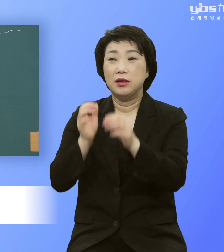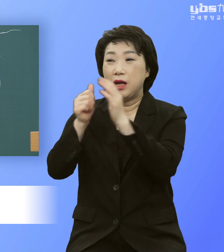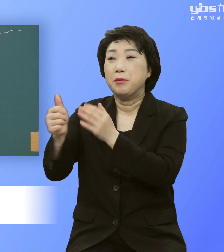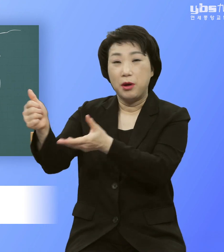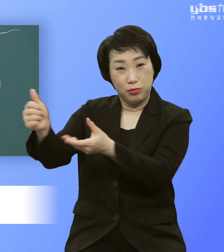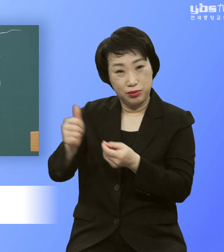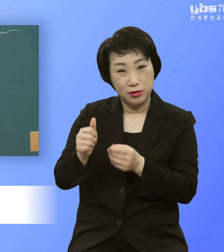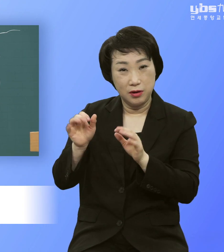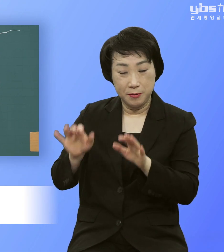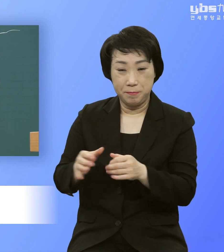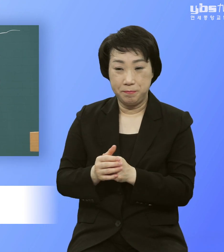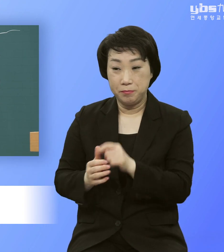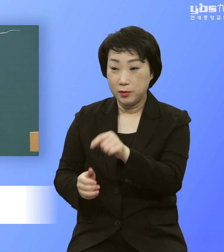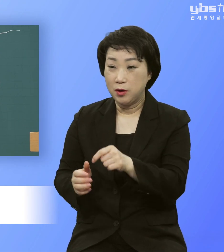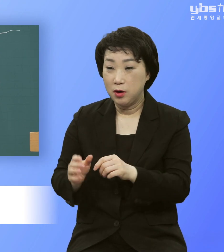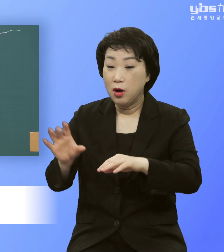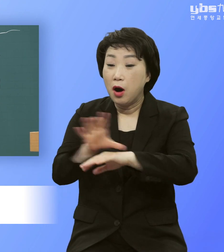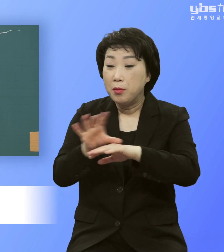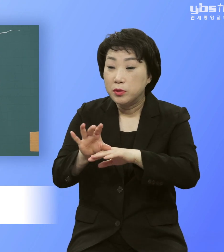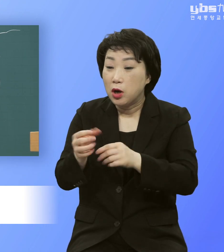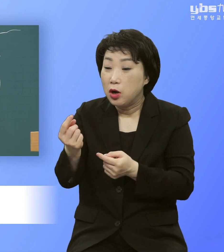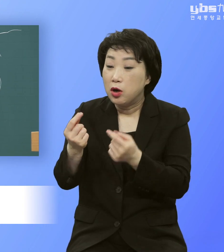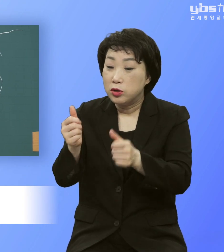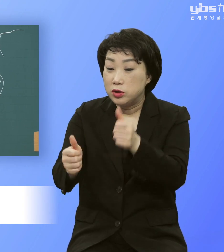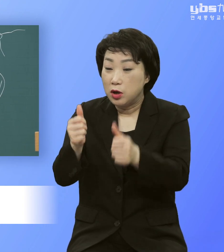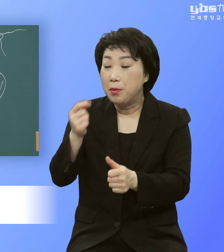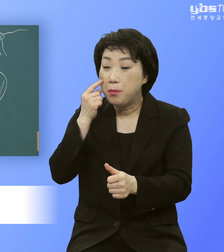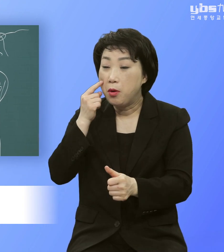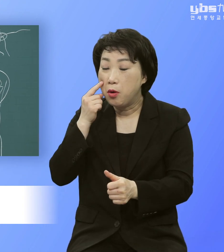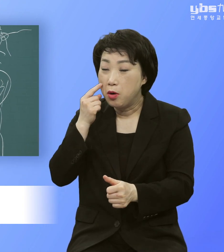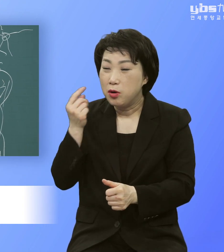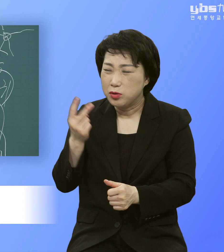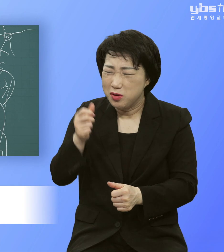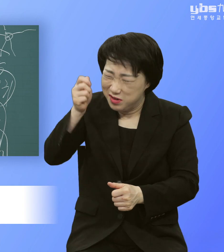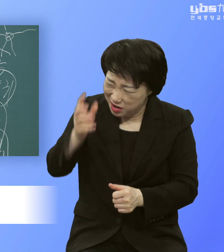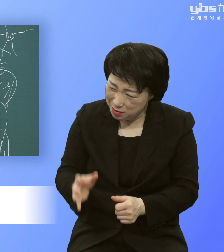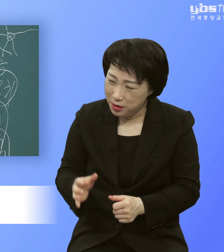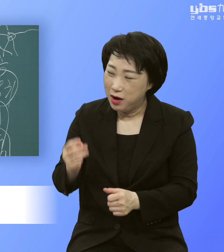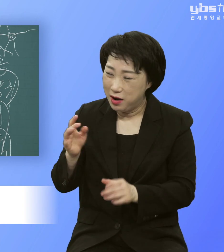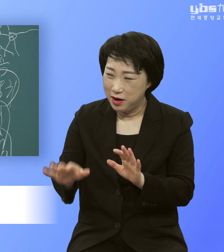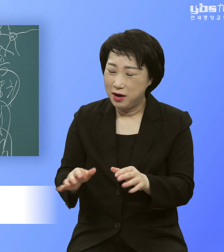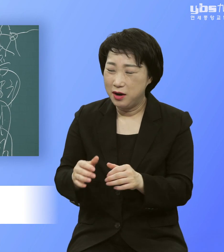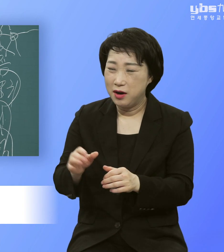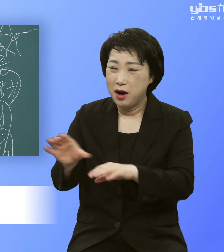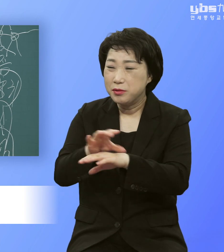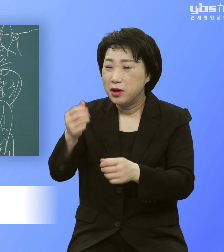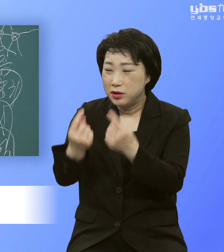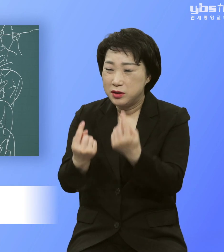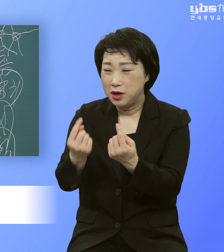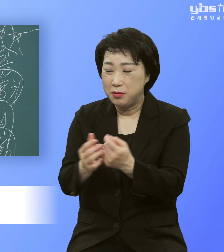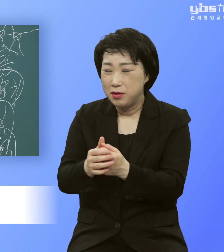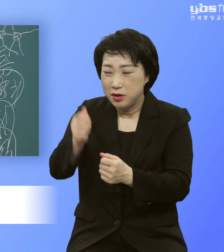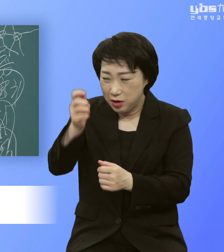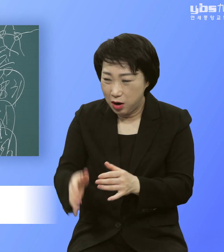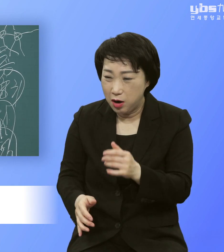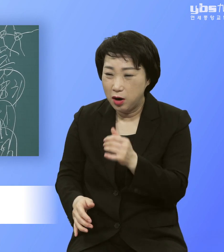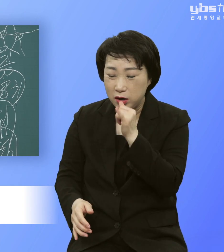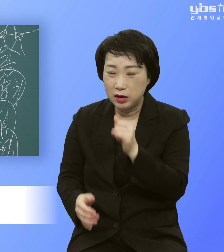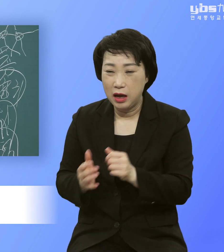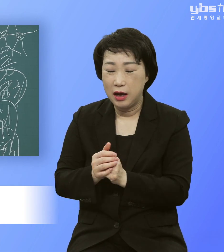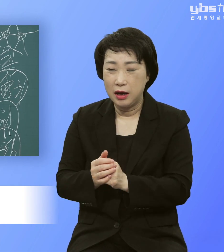대표자를 불러서 컴퓨터 시뮬레이션을 또 해보고 또 해보고 또 해보고 차질부터 올